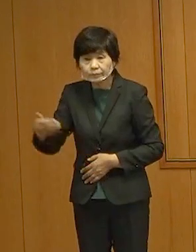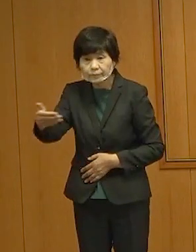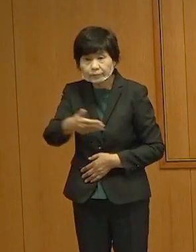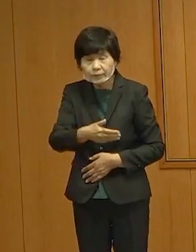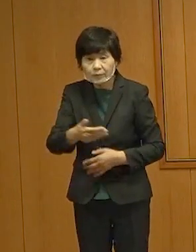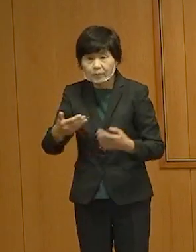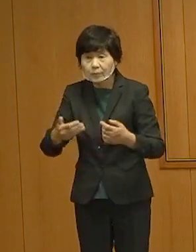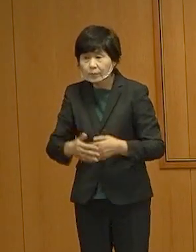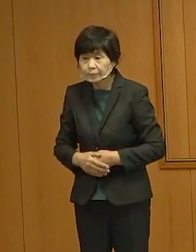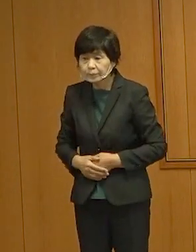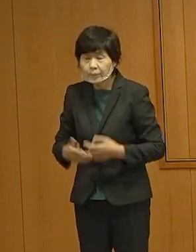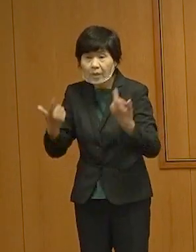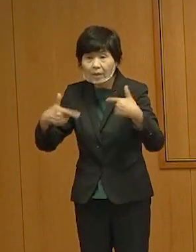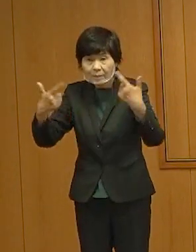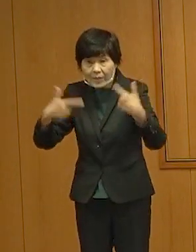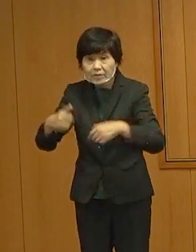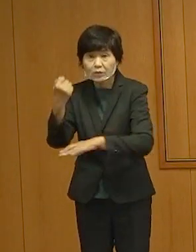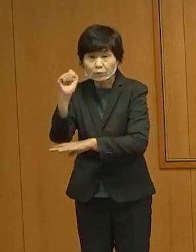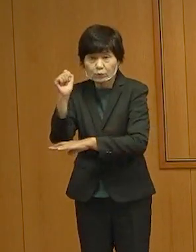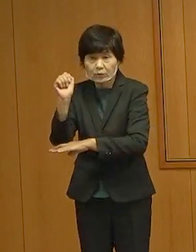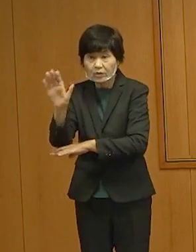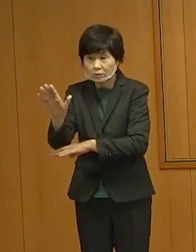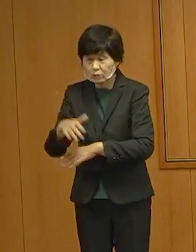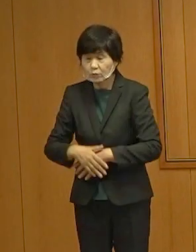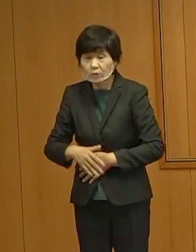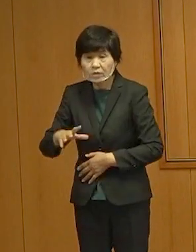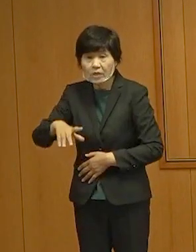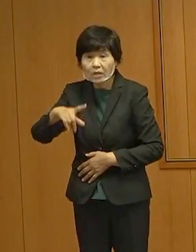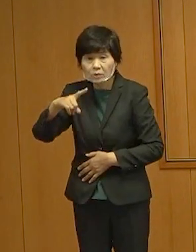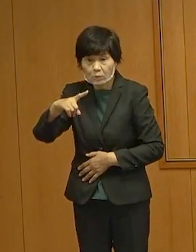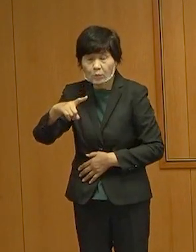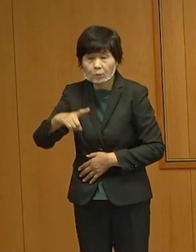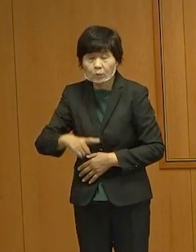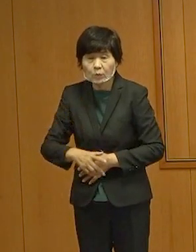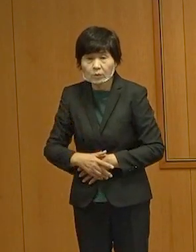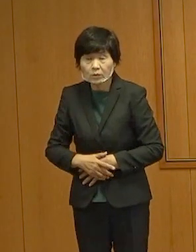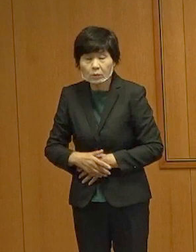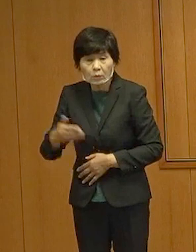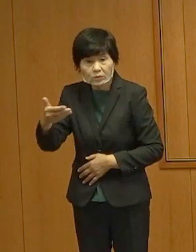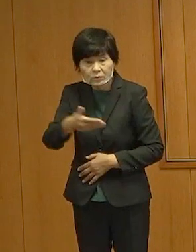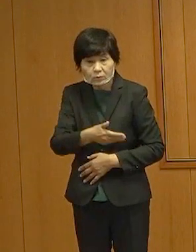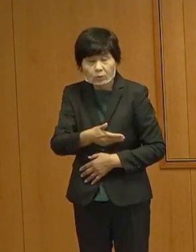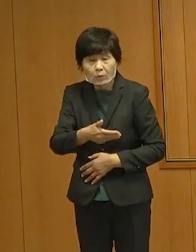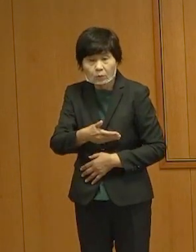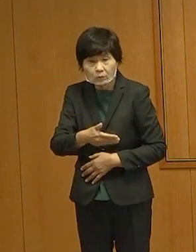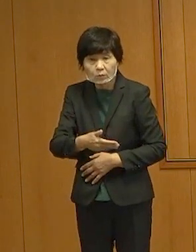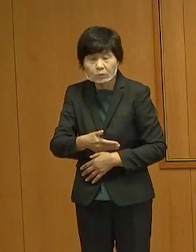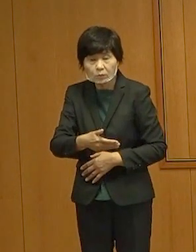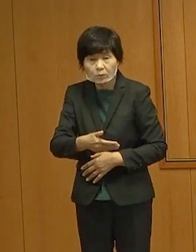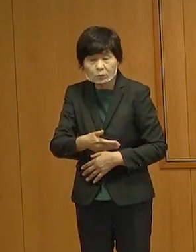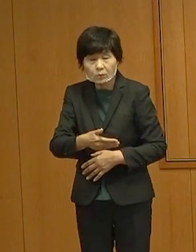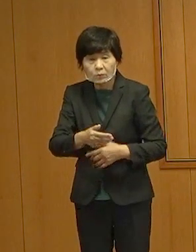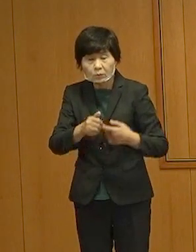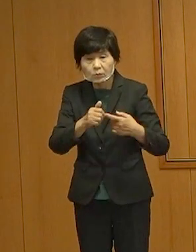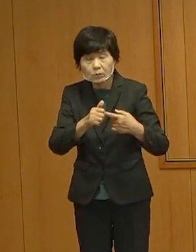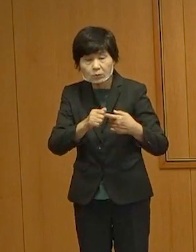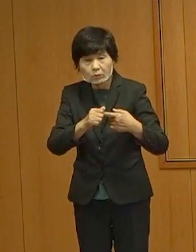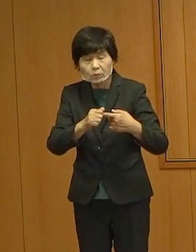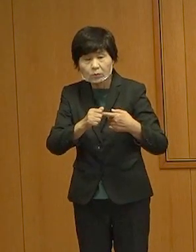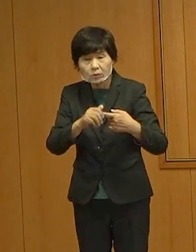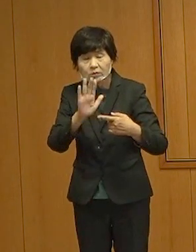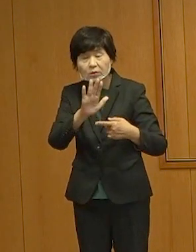毎日新聞の一宮と言います。ありがとうございます。最初の、質問テーマのところでも質問があったん